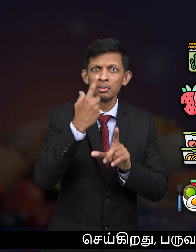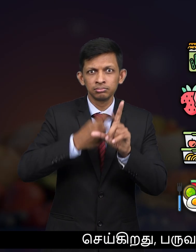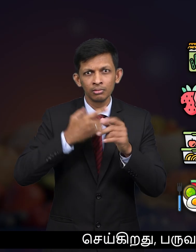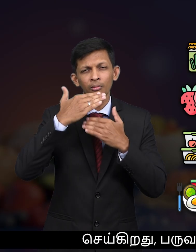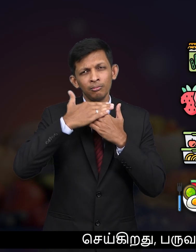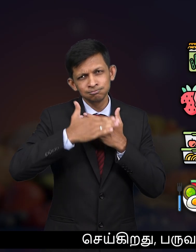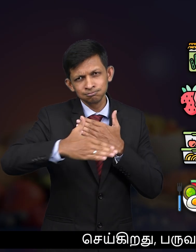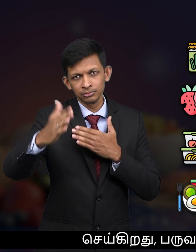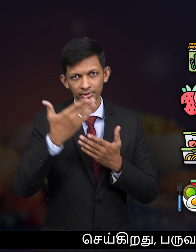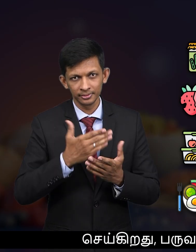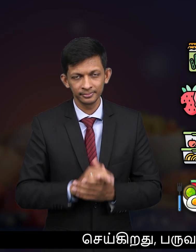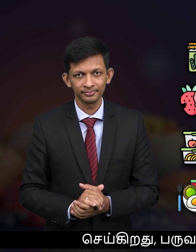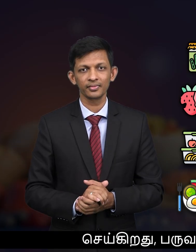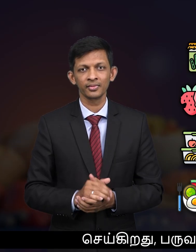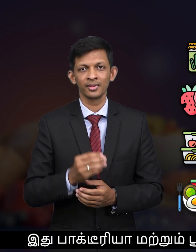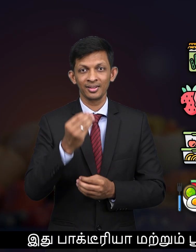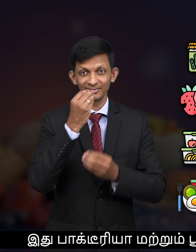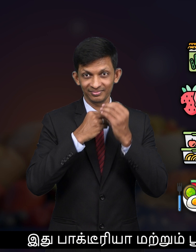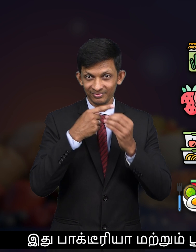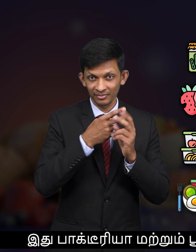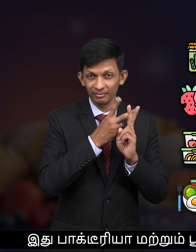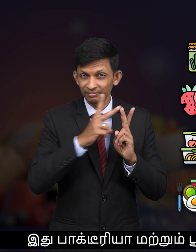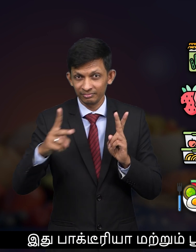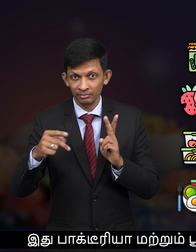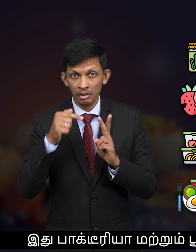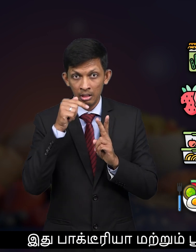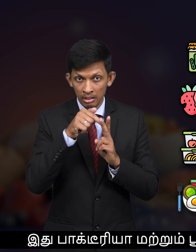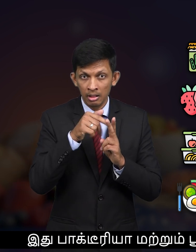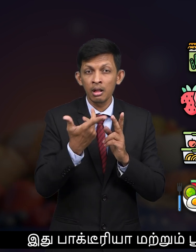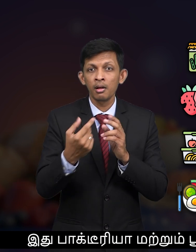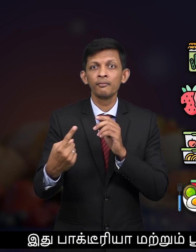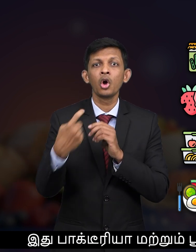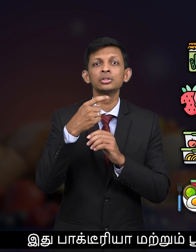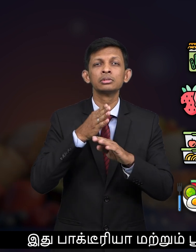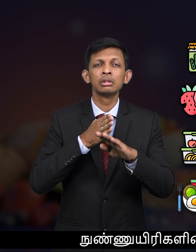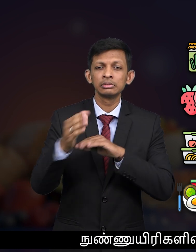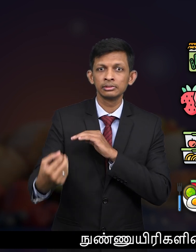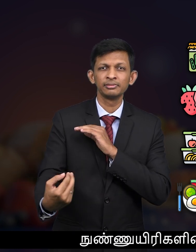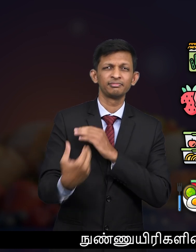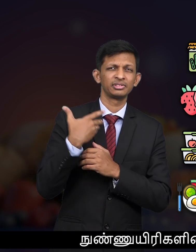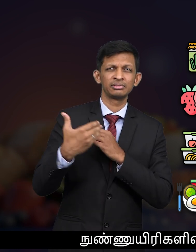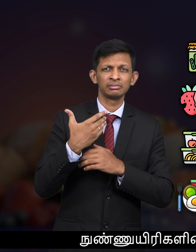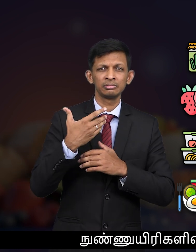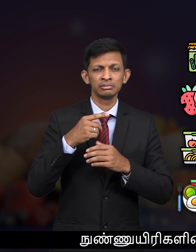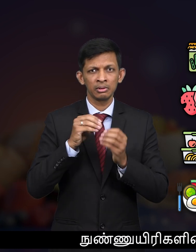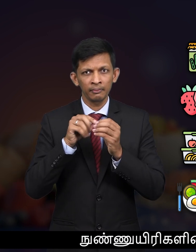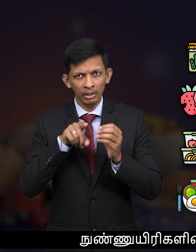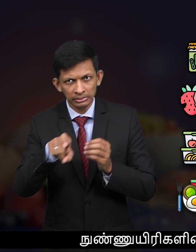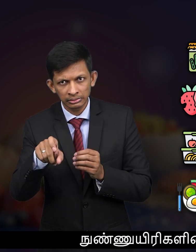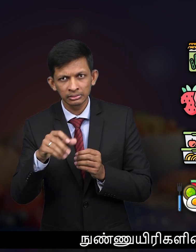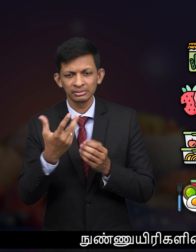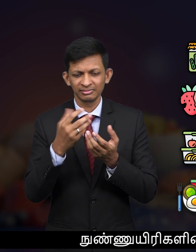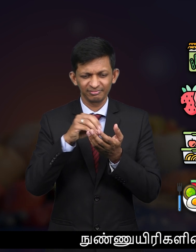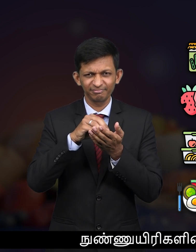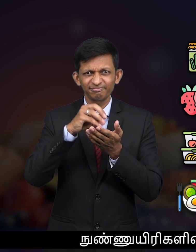செய்கிறது. பருவமில்லாத நேரத்திலும் கூட இது பாக்டீரியா மற்றும் பூஞ்சை போன்ற தீங்கு விளைவிக்கும்